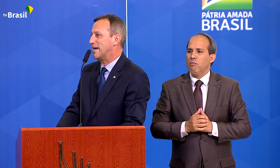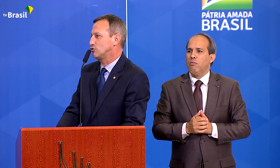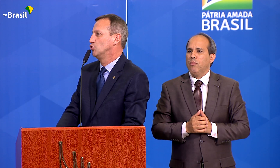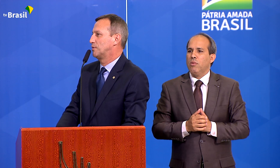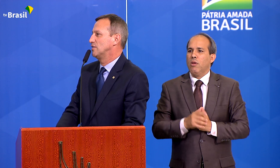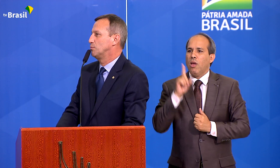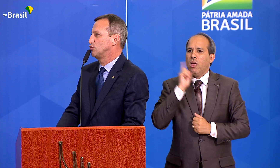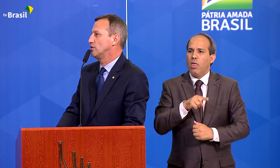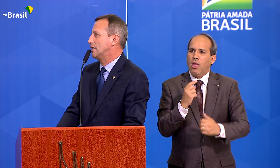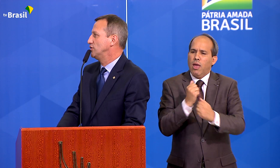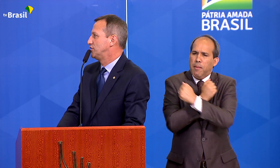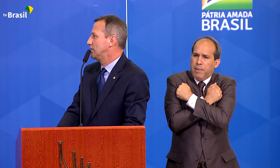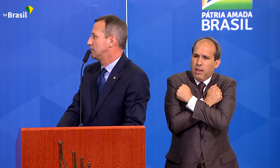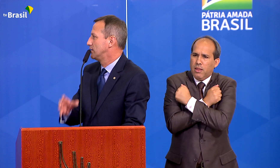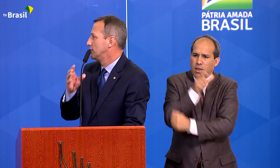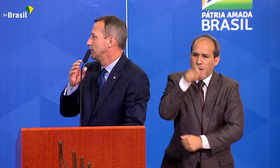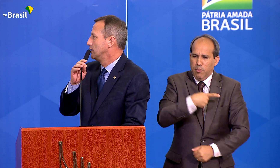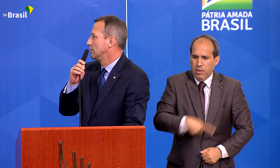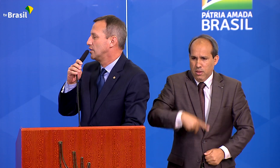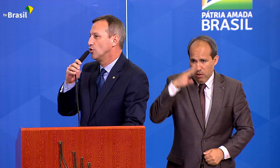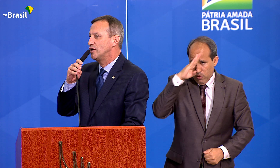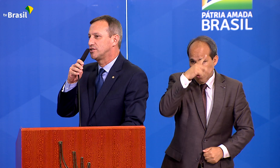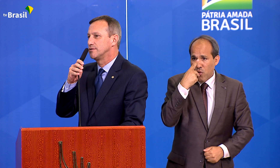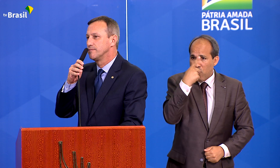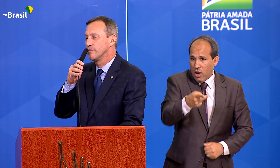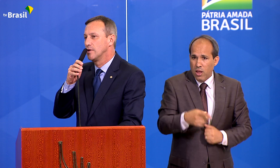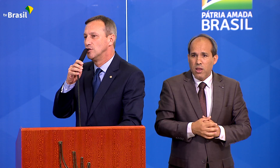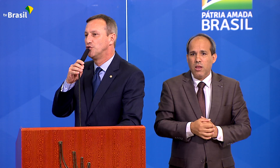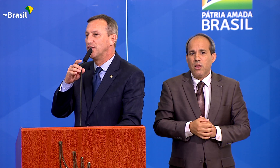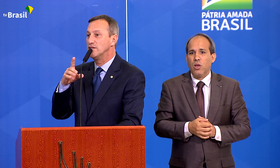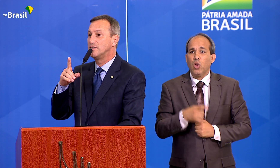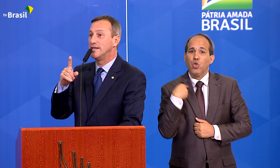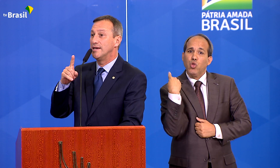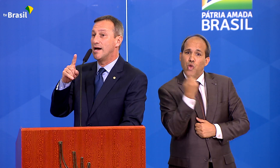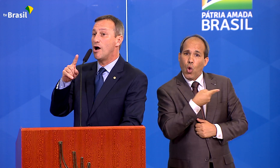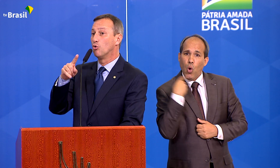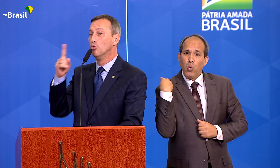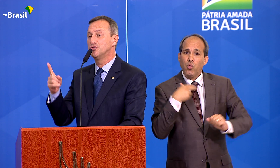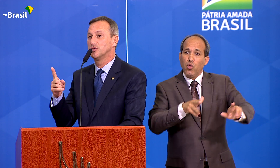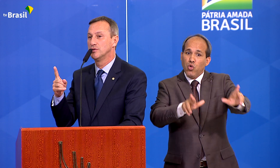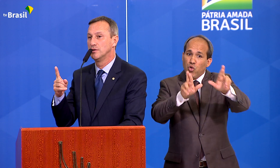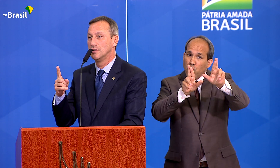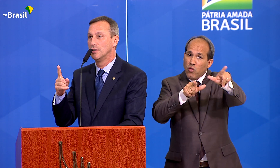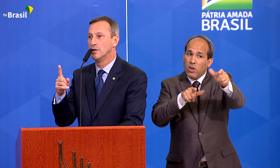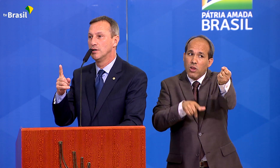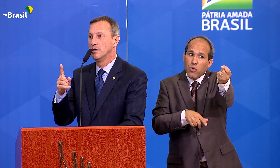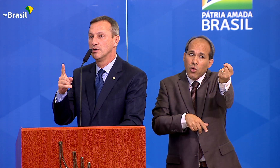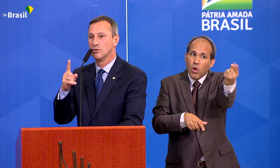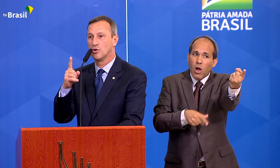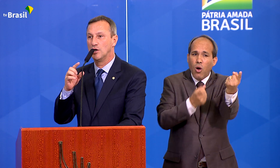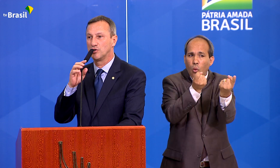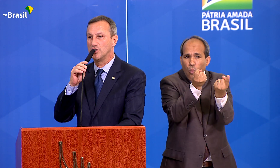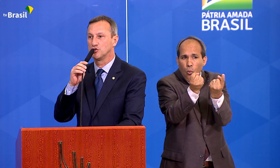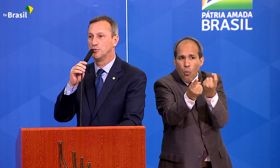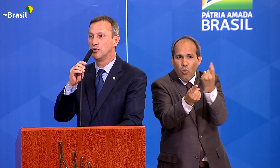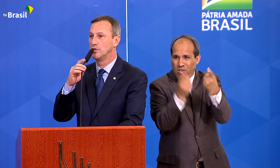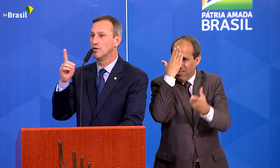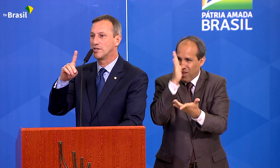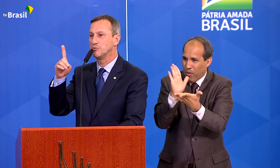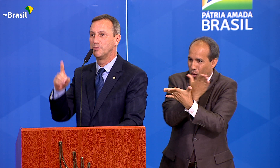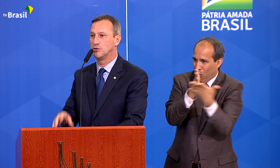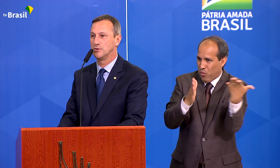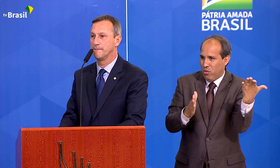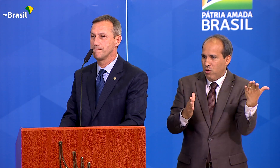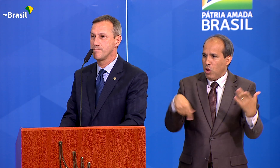dá um abraço no presente no bolsonaro e dizer que nós diferente de alguns o Coronel